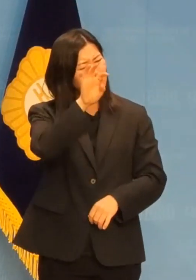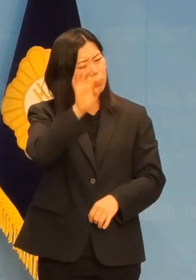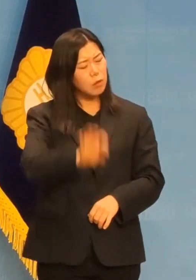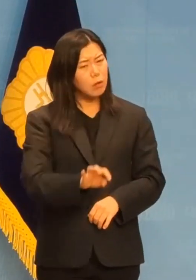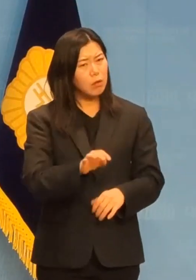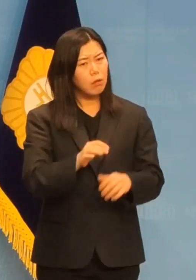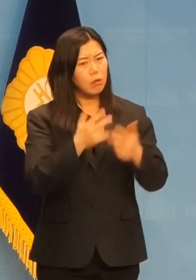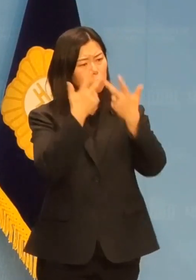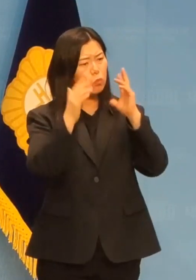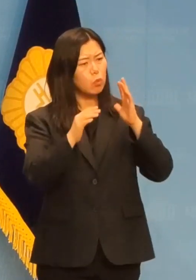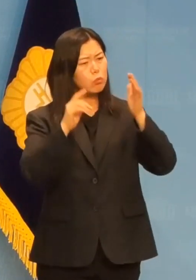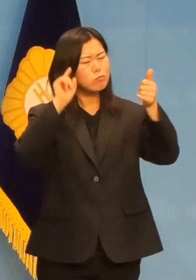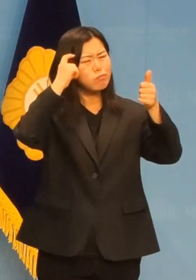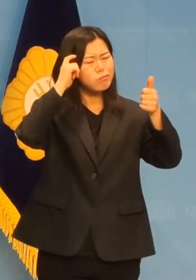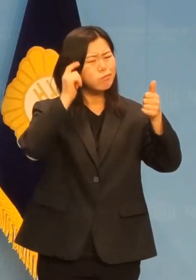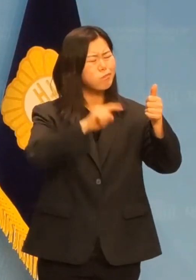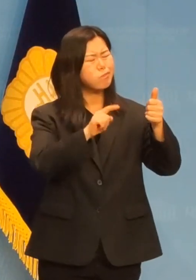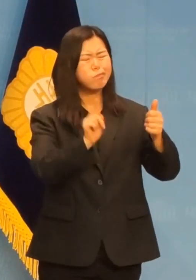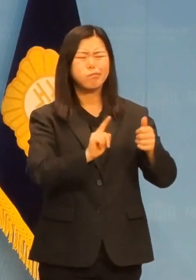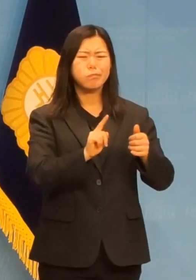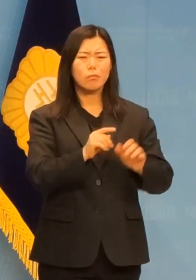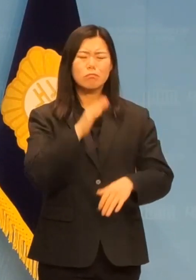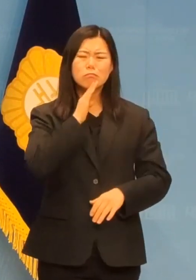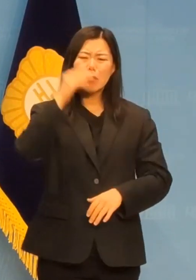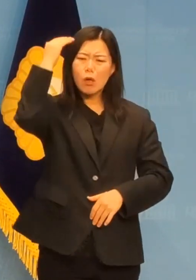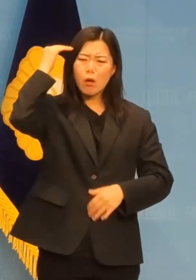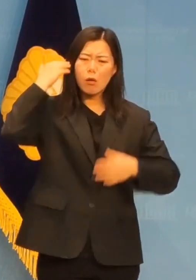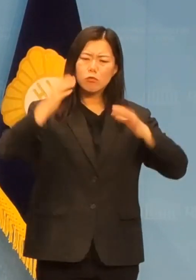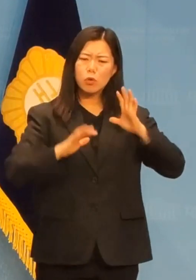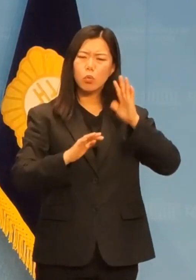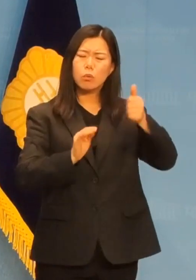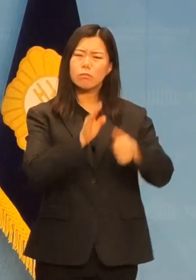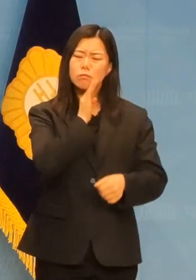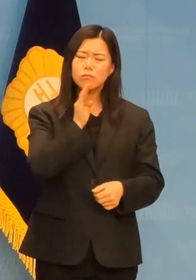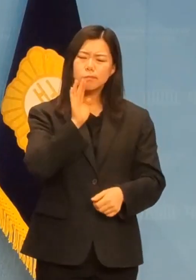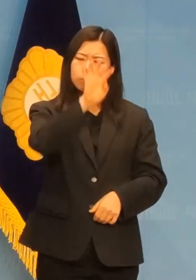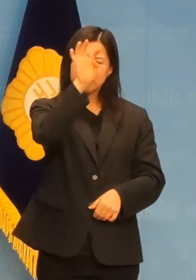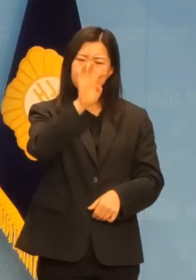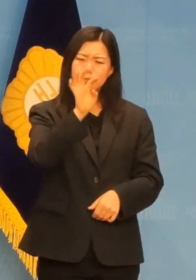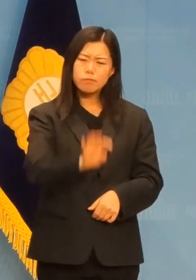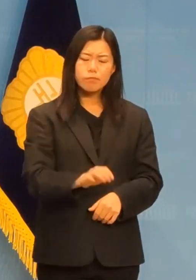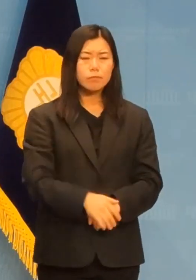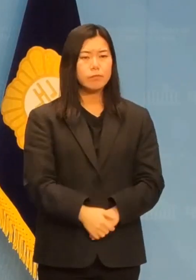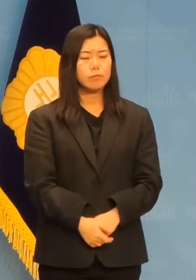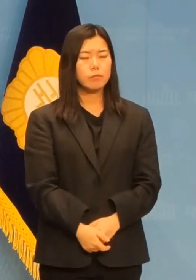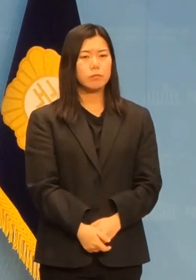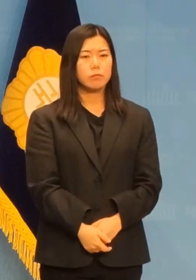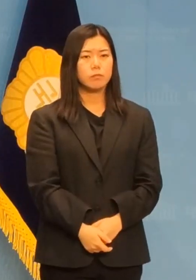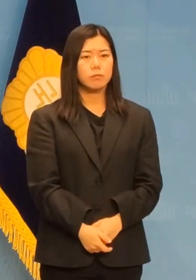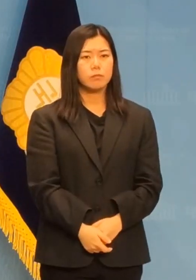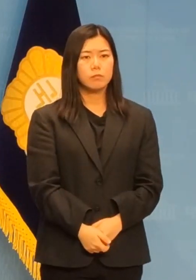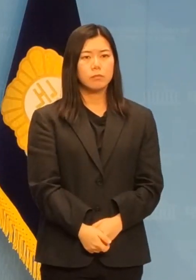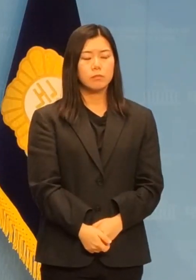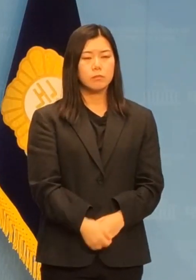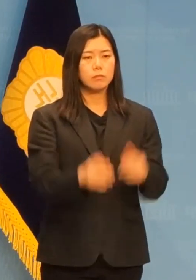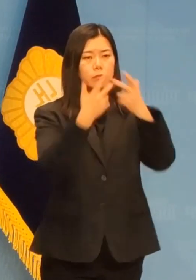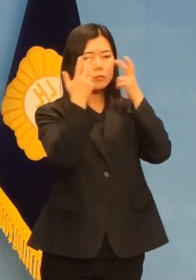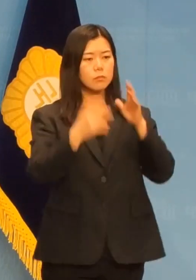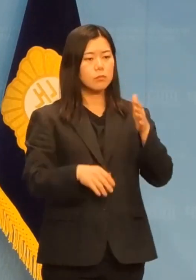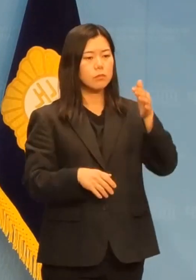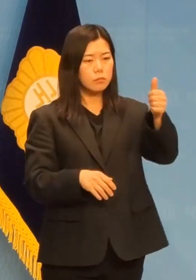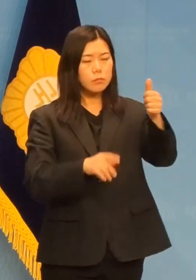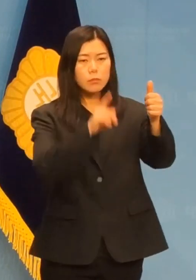대통령의 인식은 과연 대한민국의 대통령이 맞는지 의심케 합니다. 이재명